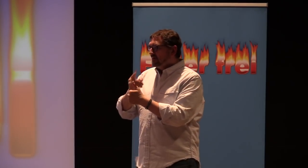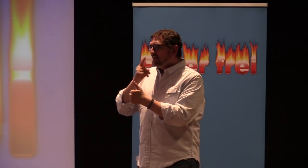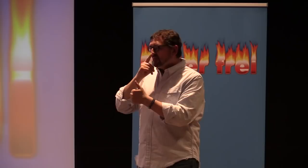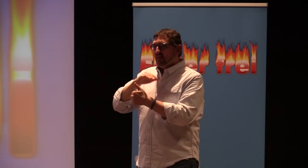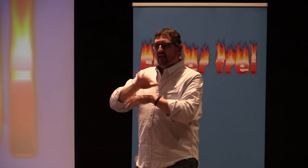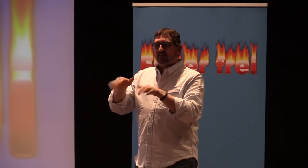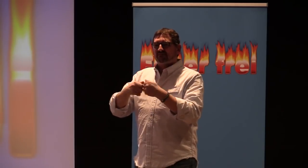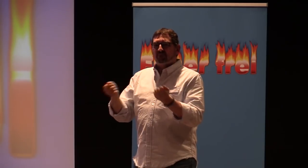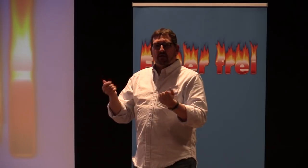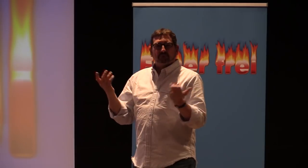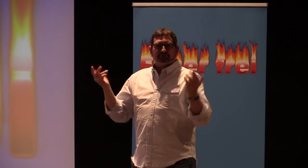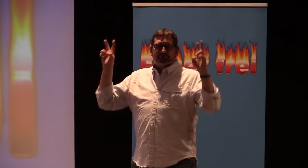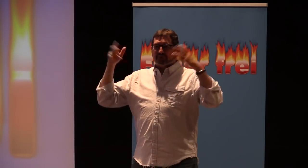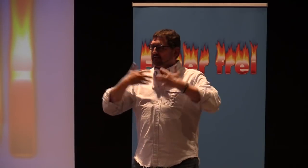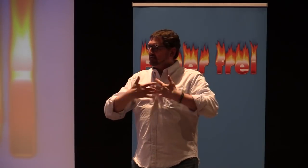Und daher meine erste Frage.